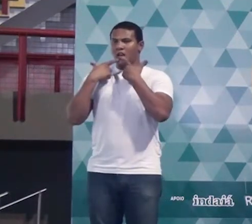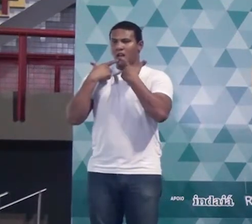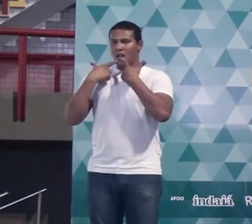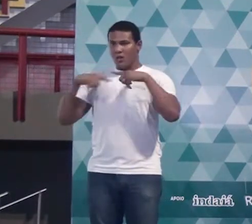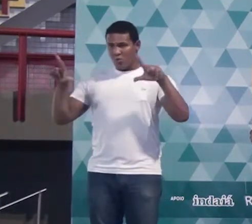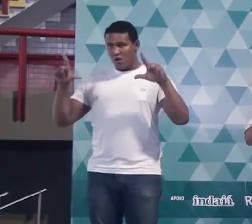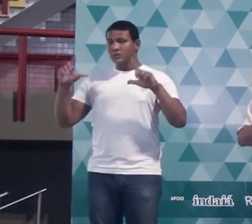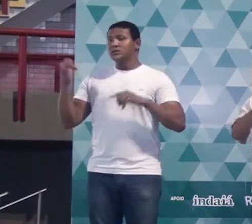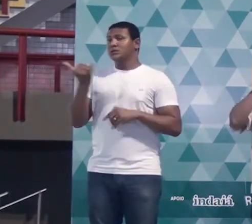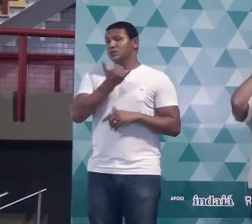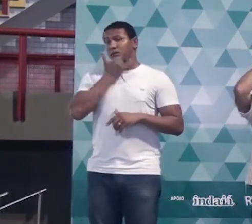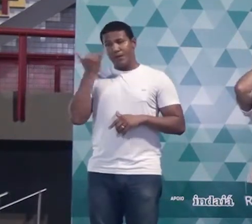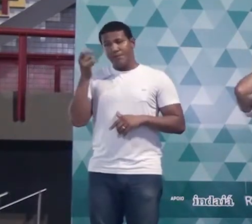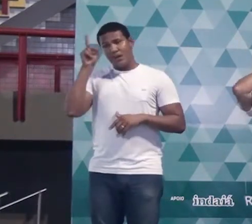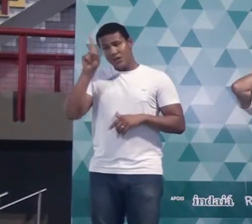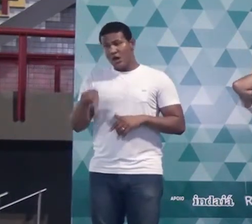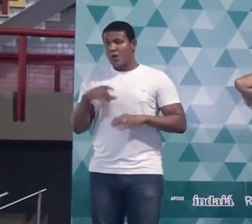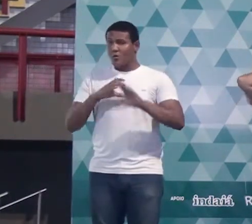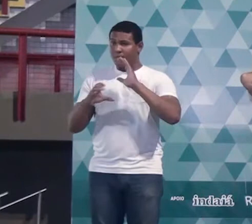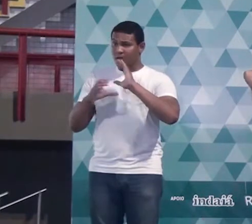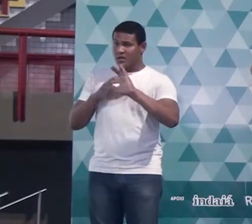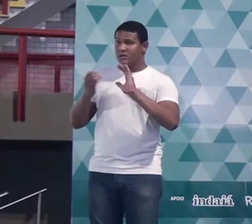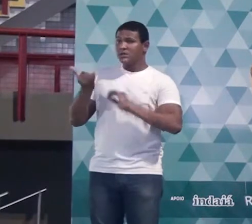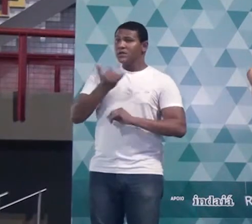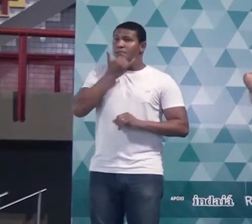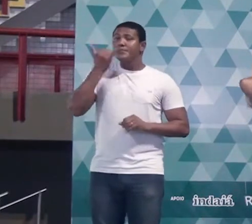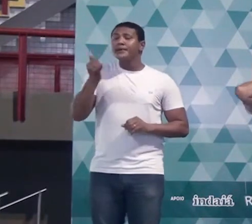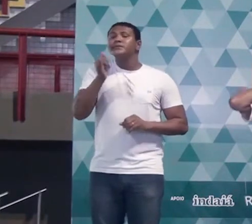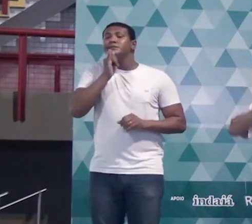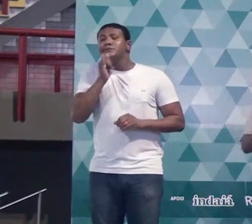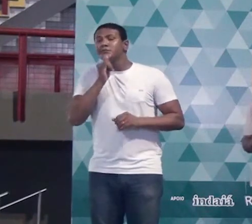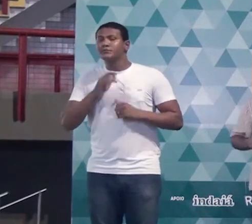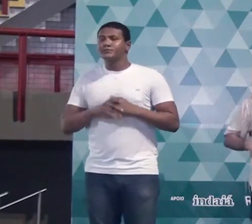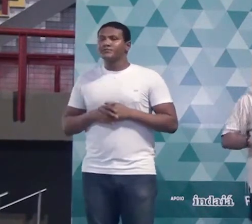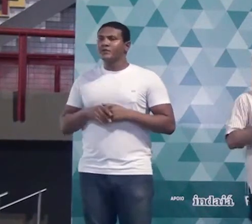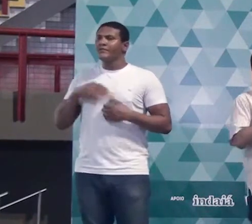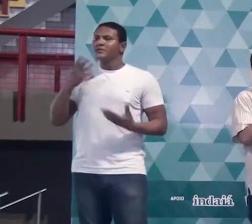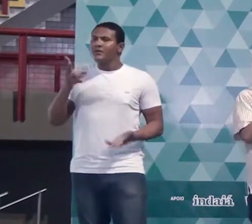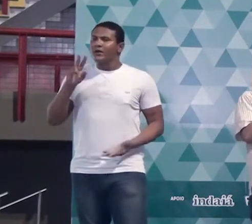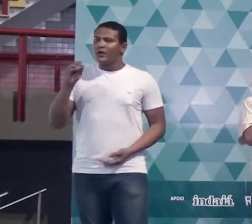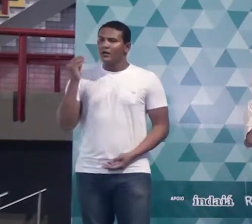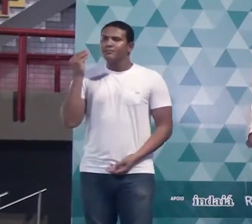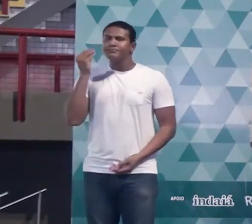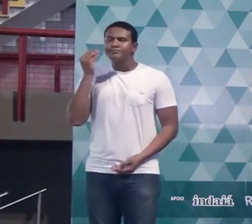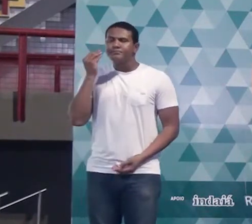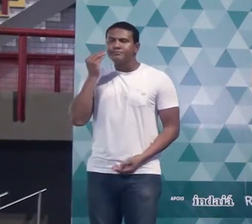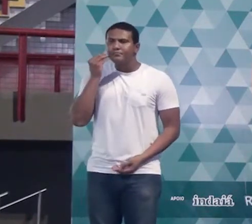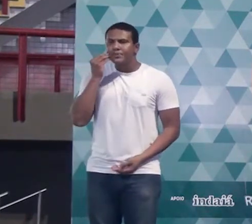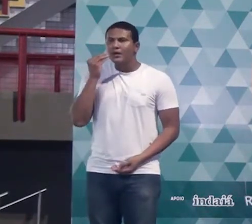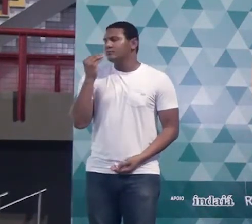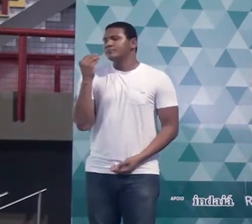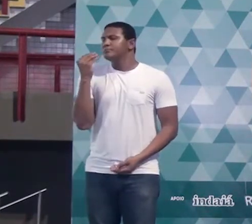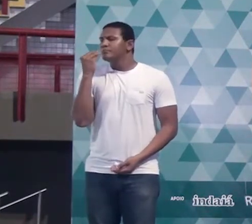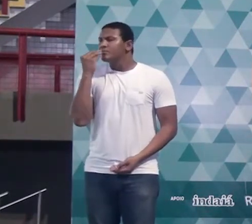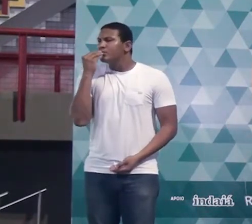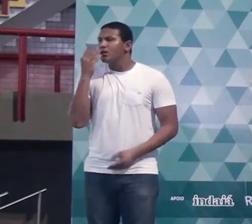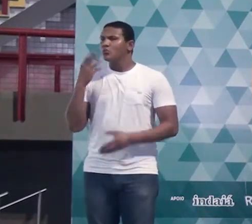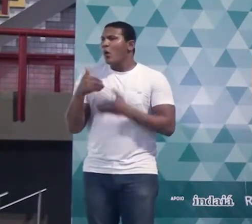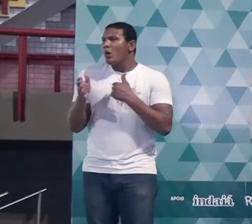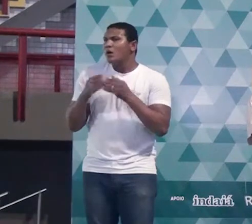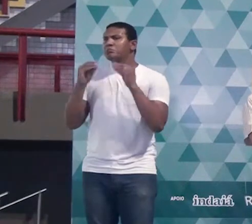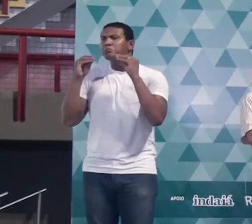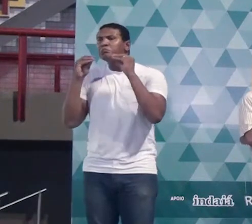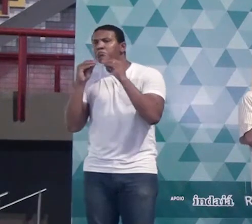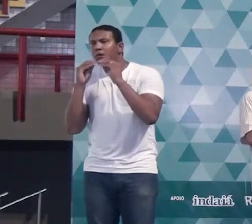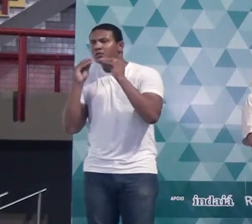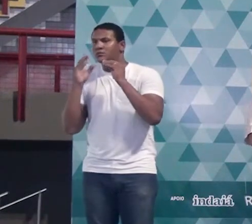da situação de comunicação. Você vai pedir um beijinho à pessoa amada ou a qualquer pessoa